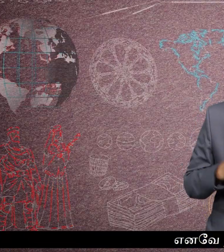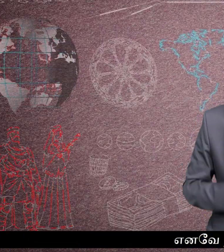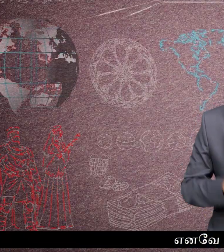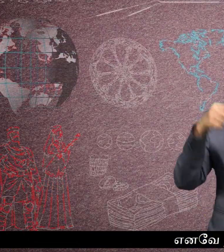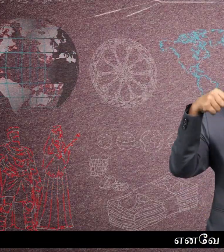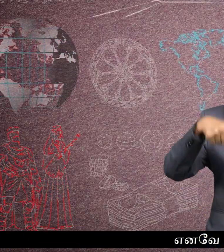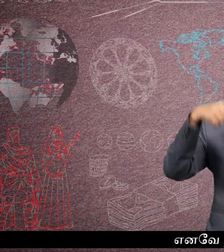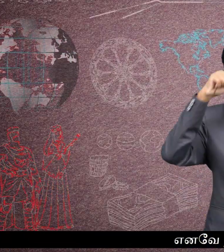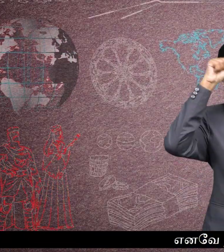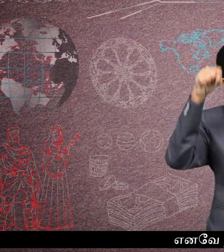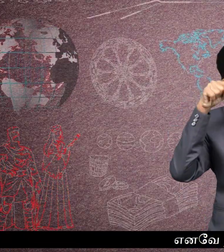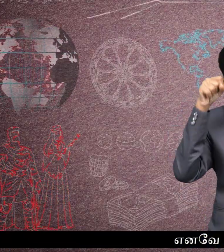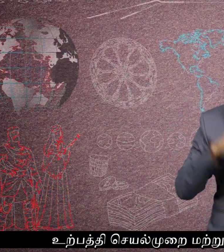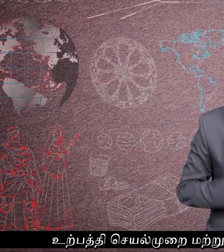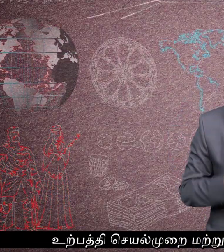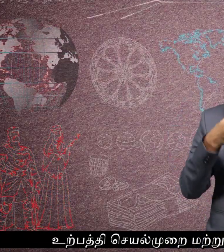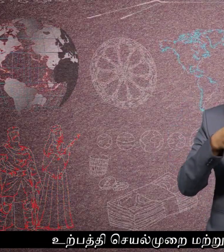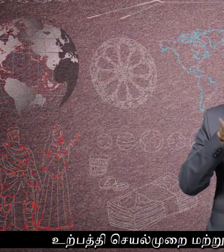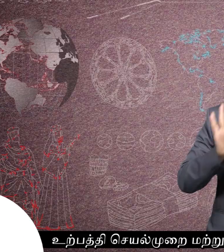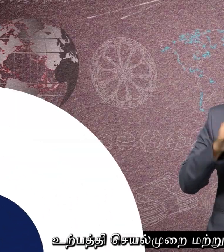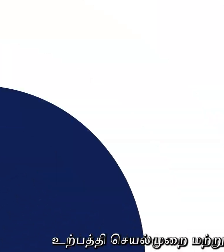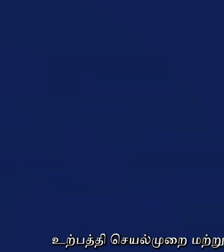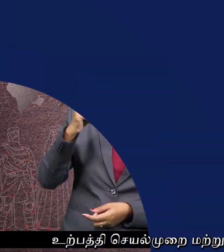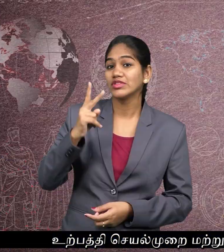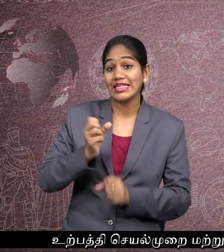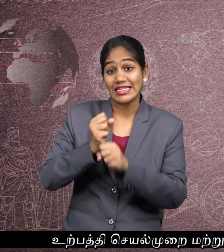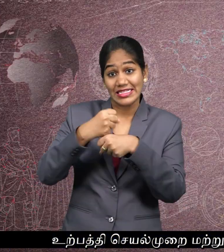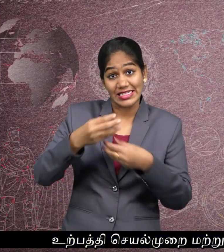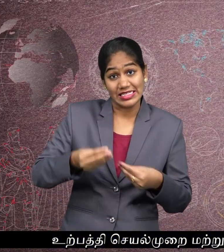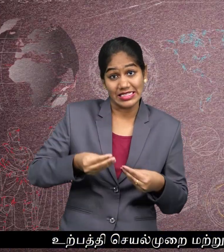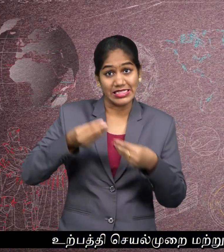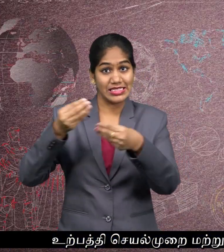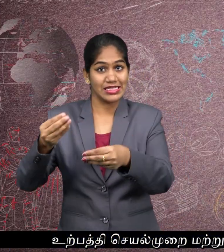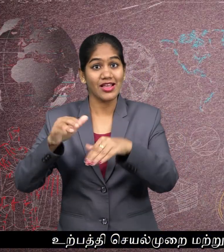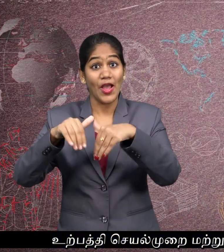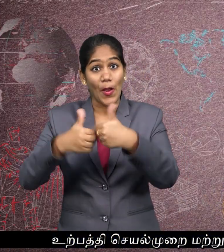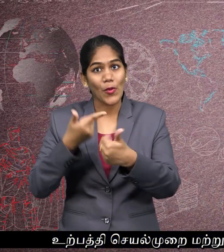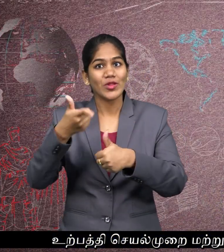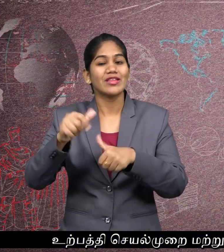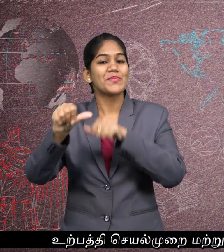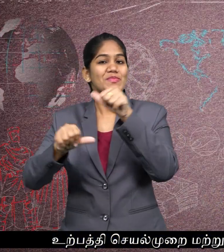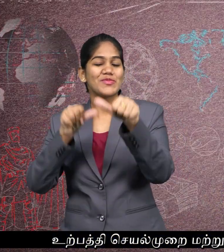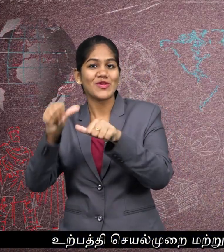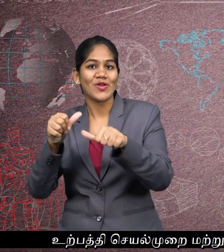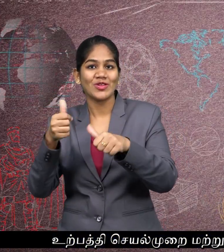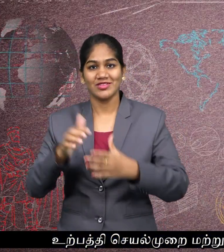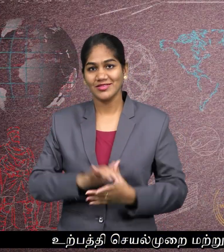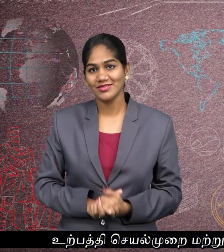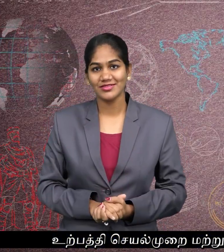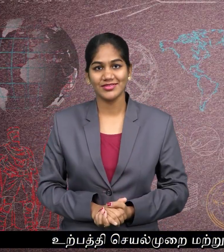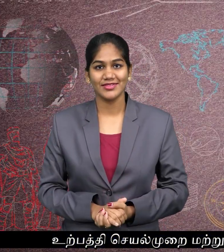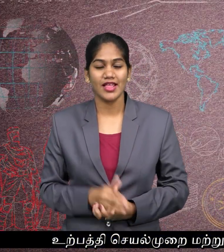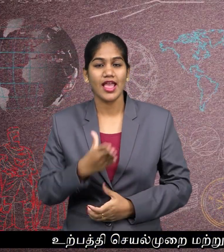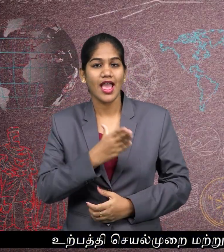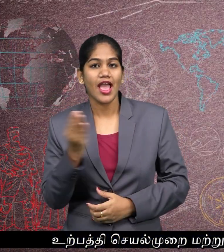எனவே, இந்த காணொளியில் உற்பத்தி செயல்முறை மற்றும் உற்பத்தி காரணிகளை